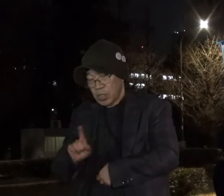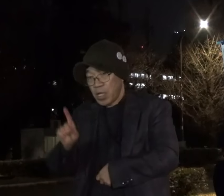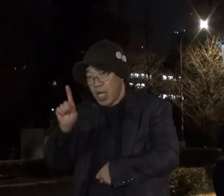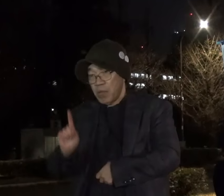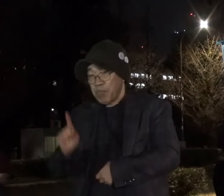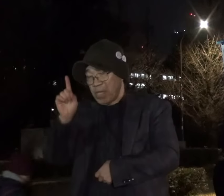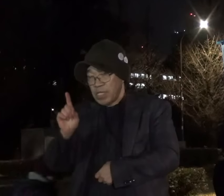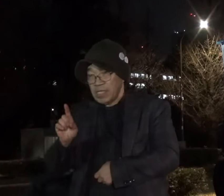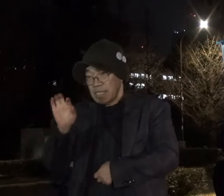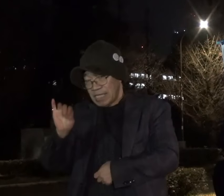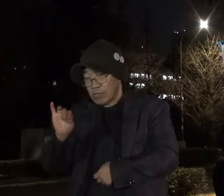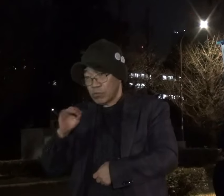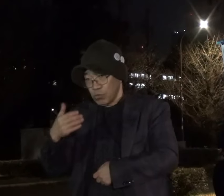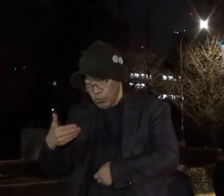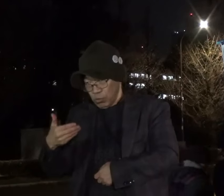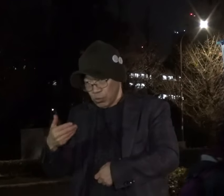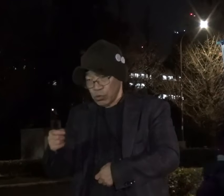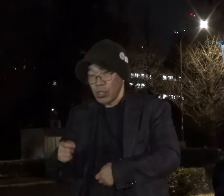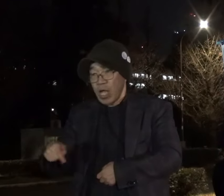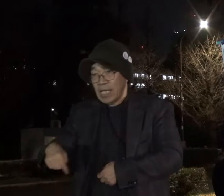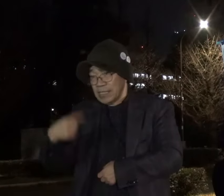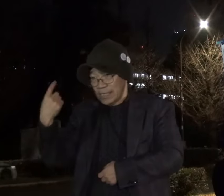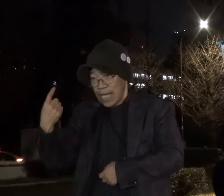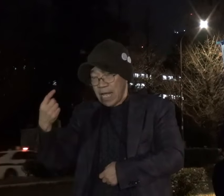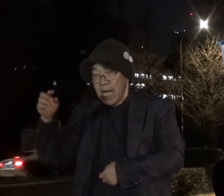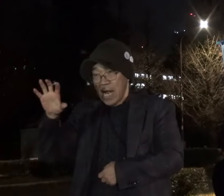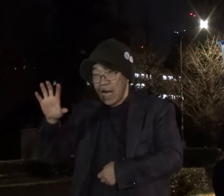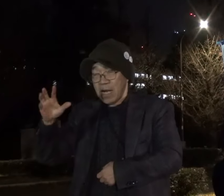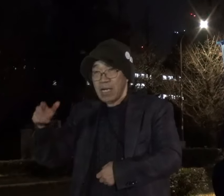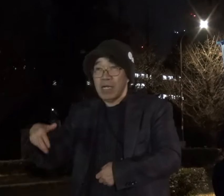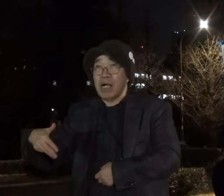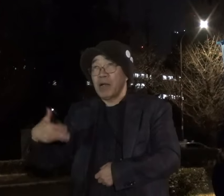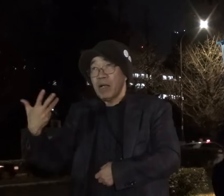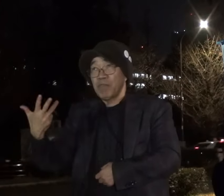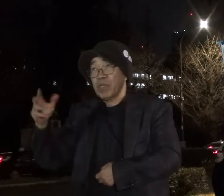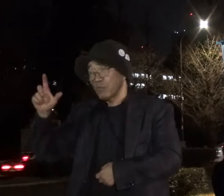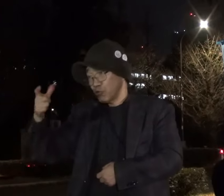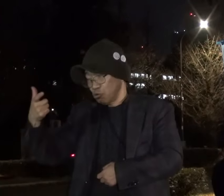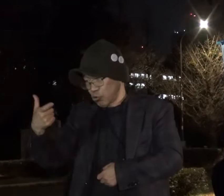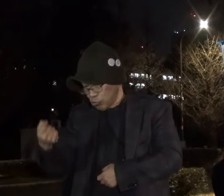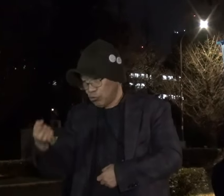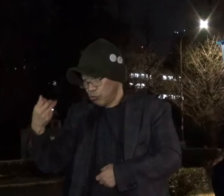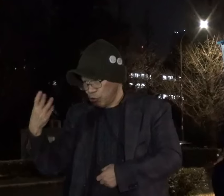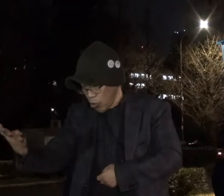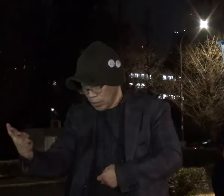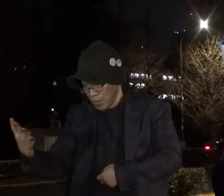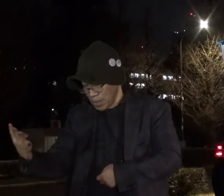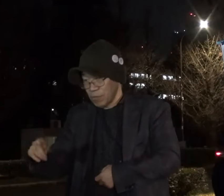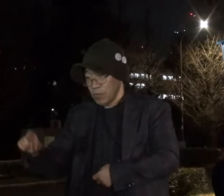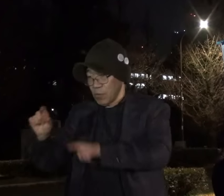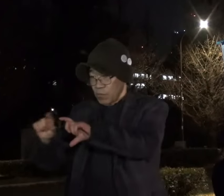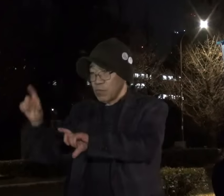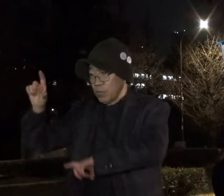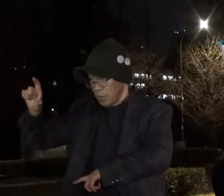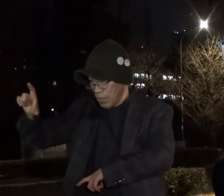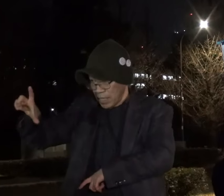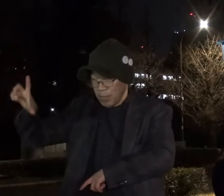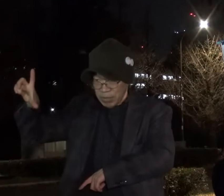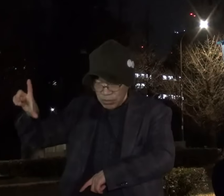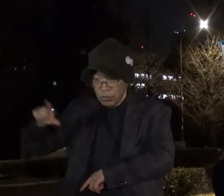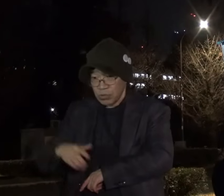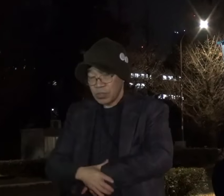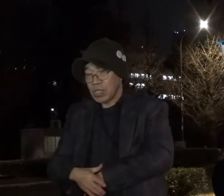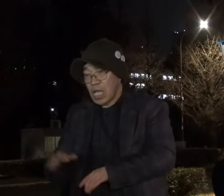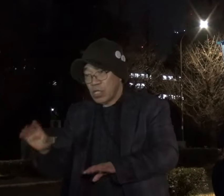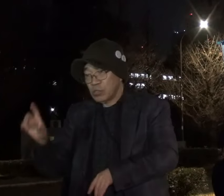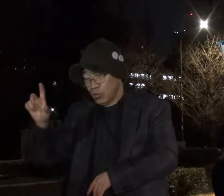器ヒックに関しては1863基まで増えています。で、残念なことに12日、